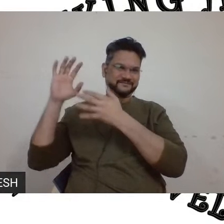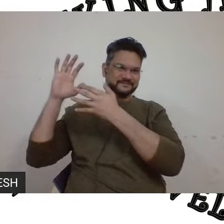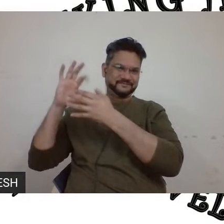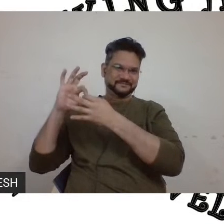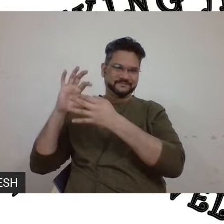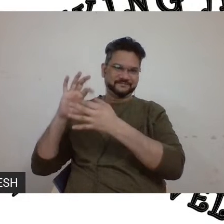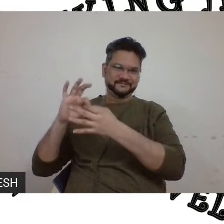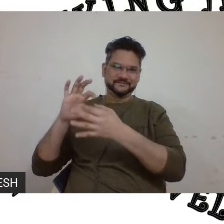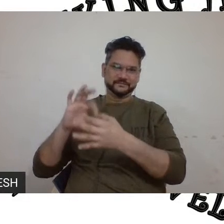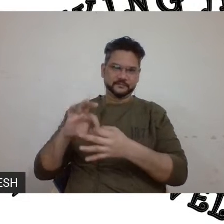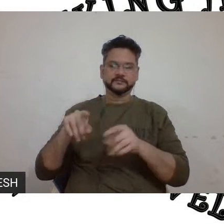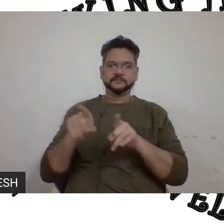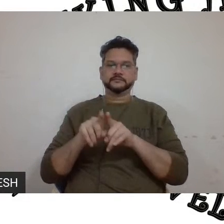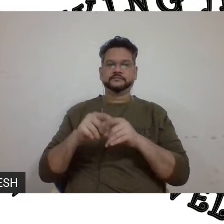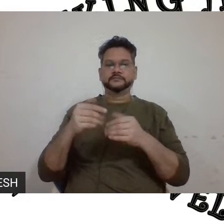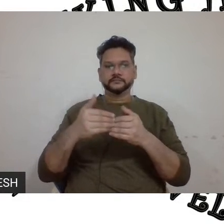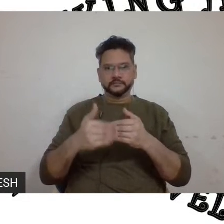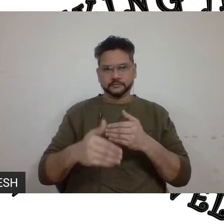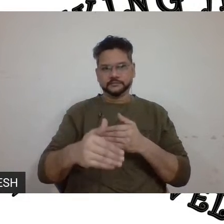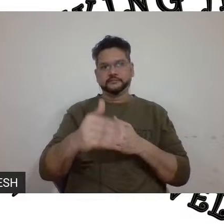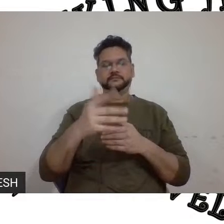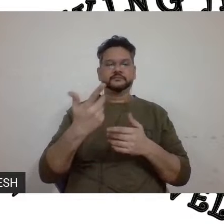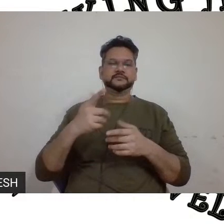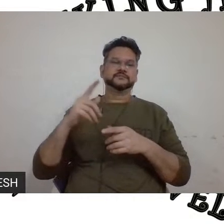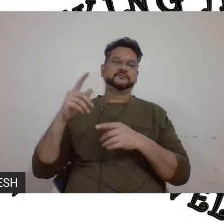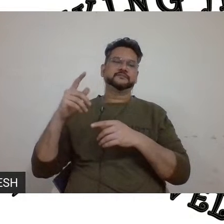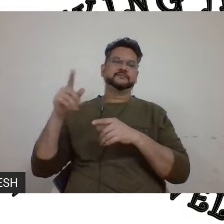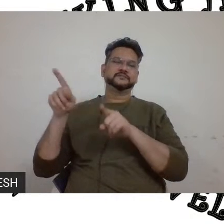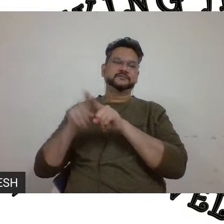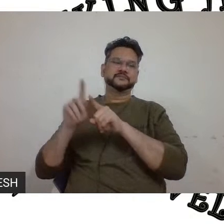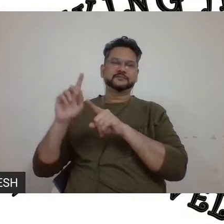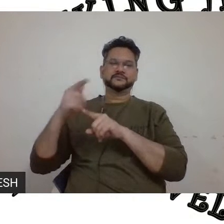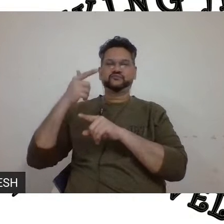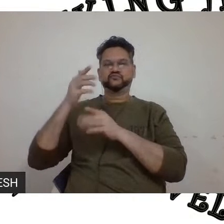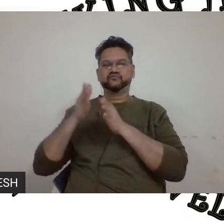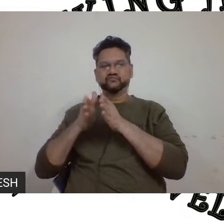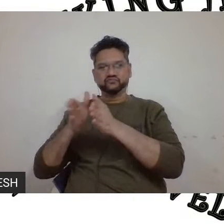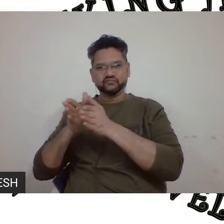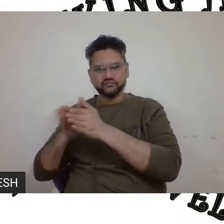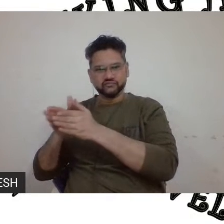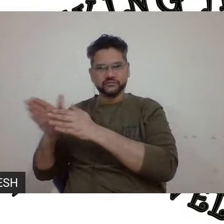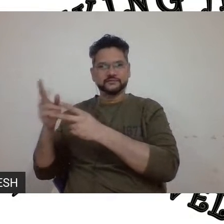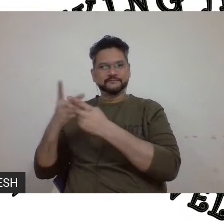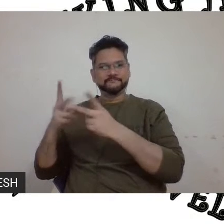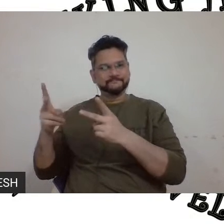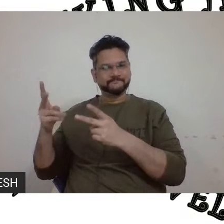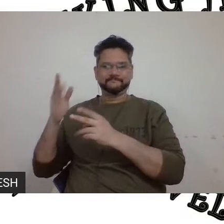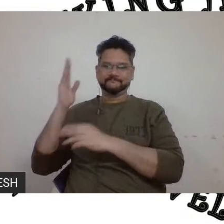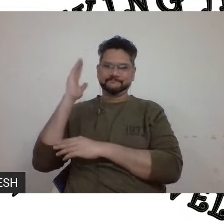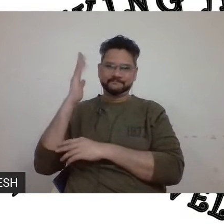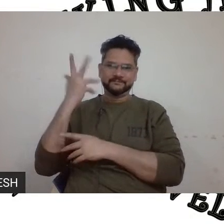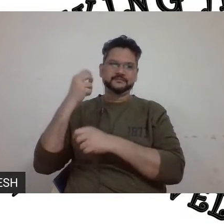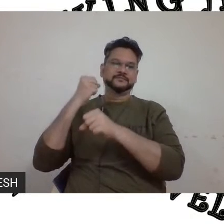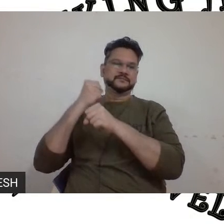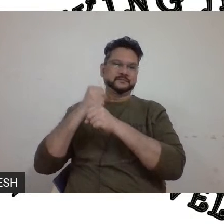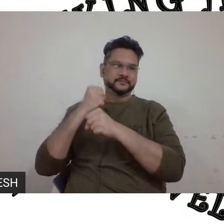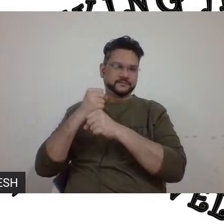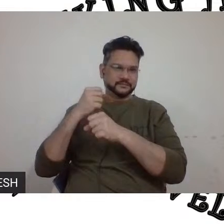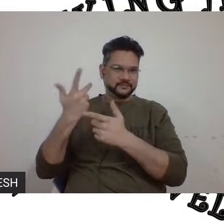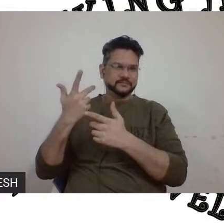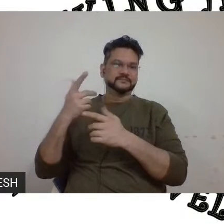उन्होंने हर चीज को बताया, अपॉर्चुनिटीज को बताया और क्या क्या गवर्नमेंट ऑफ इंडिया ने और स्टेट गवर्नमेंट